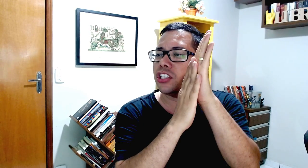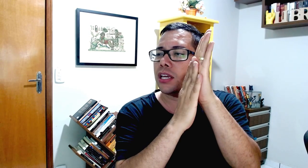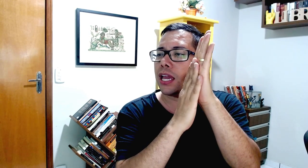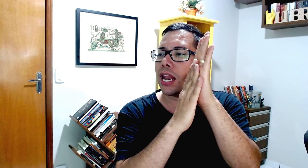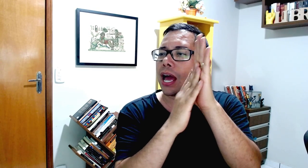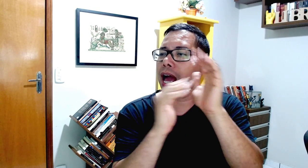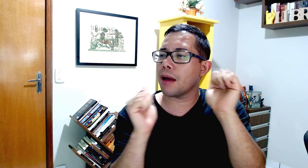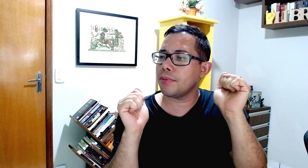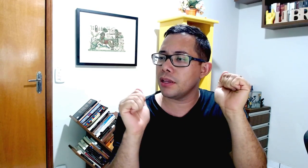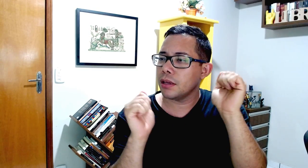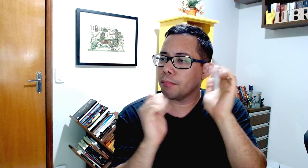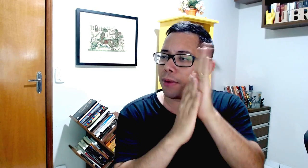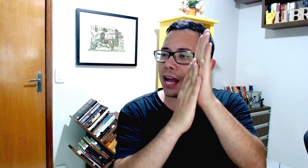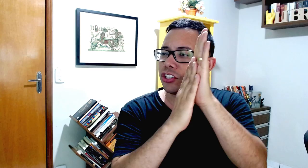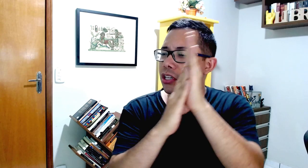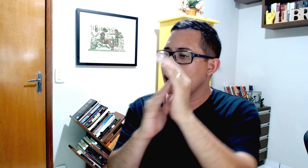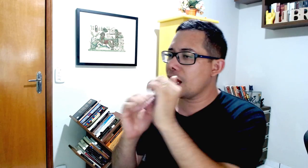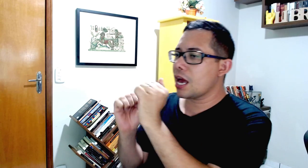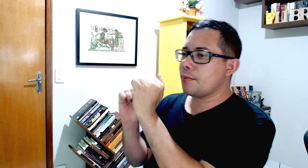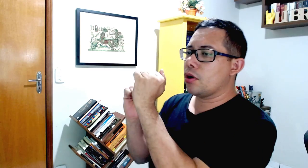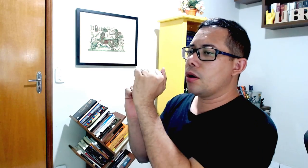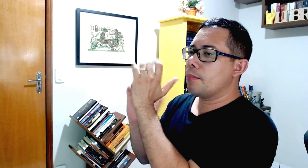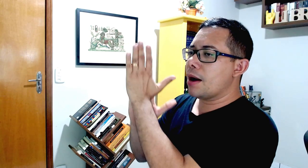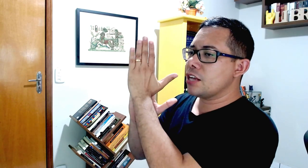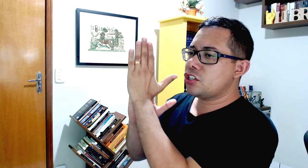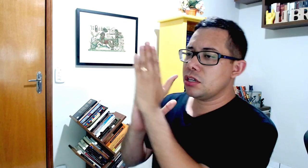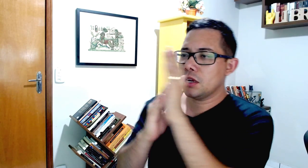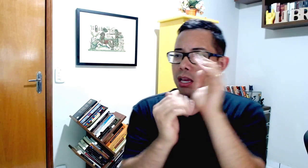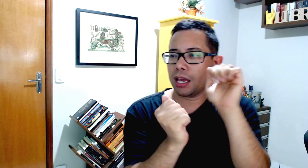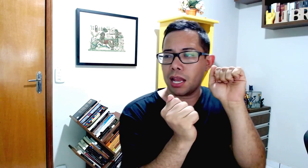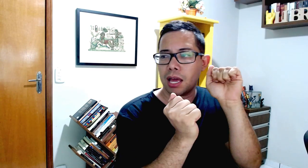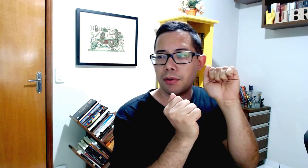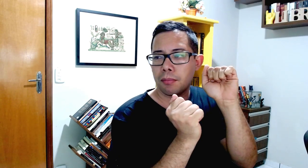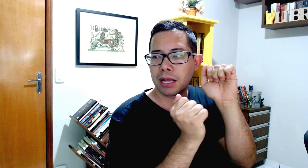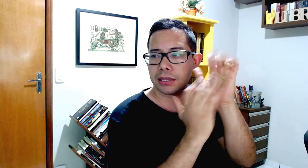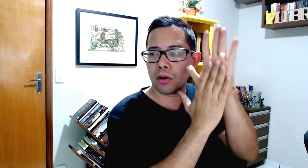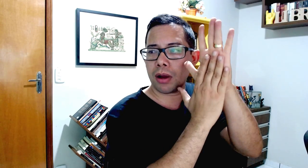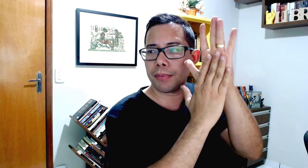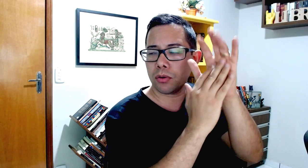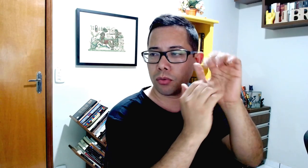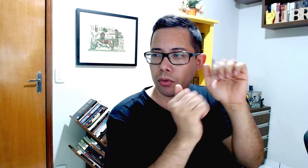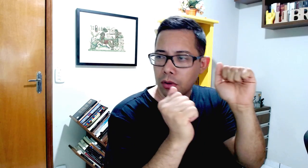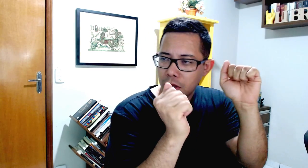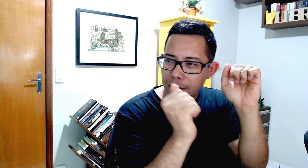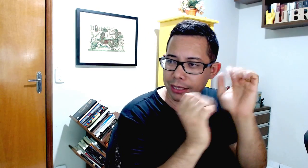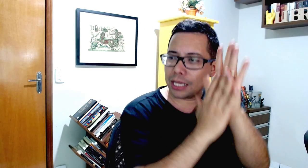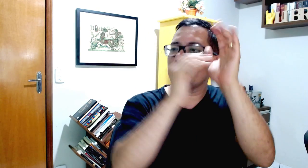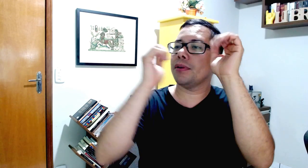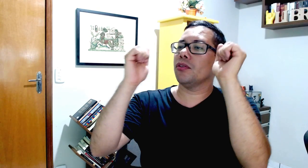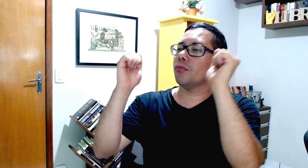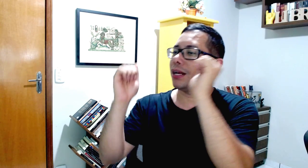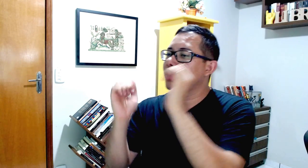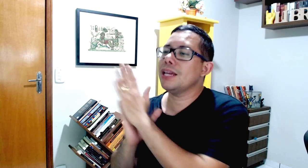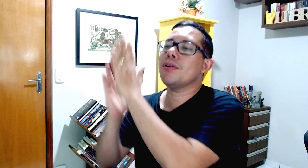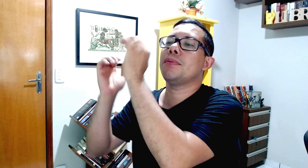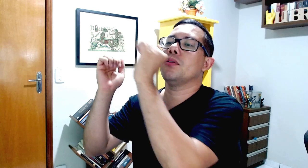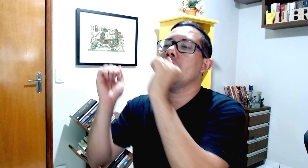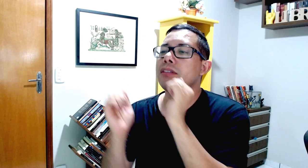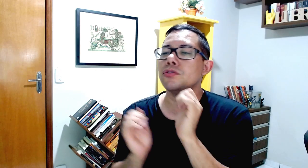bate ela abre bate ela abra bate ela abateu Abril bateu abrir o bateu aqui e